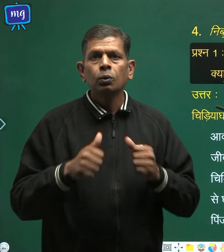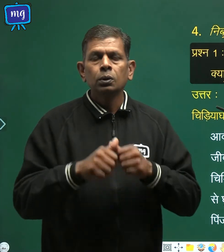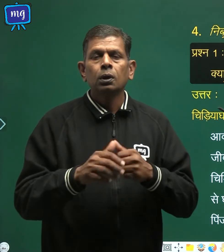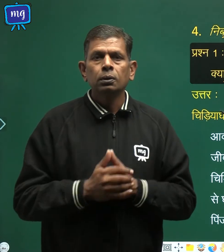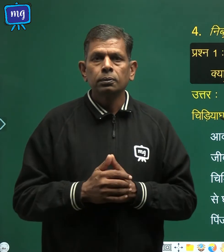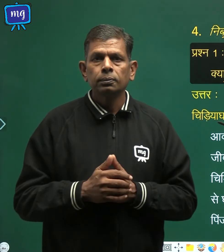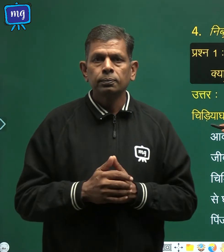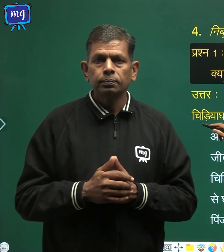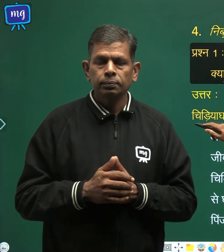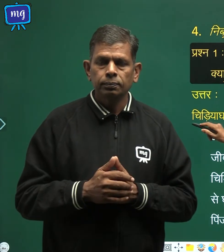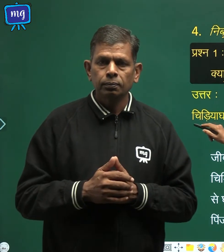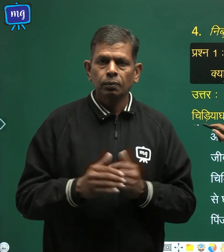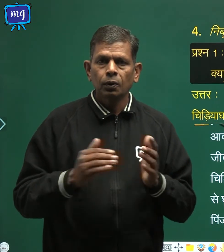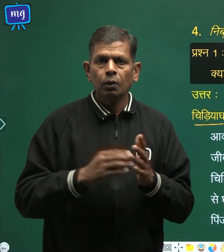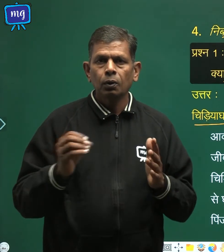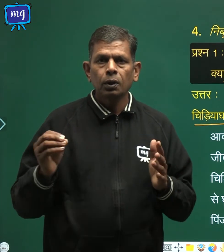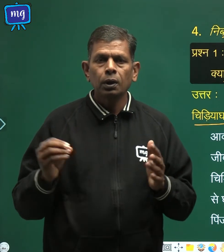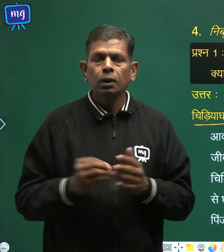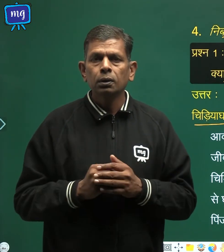उत्तर, चिड़ियाघर